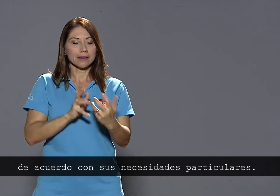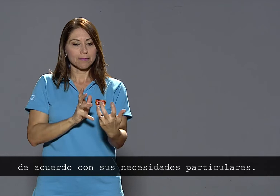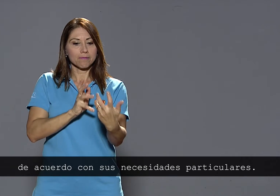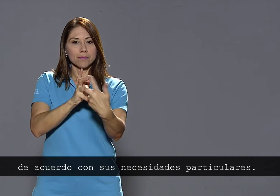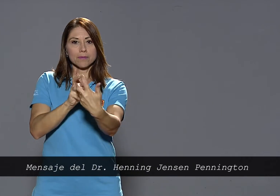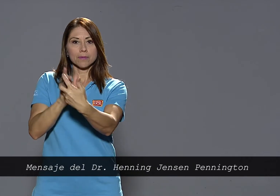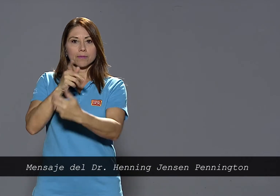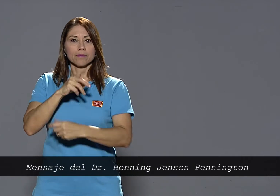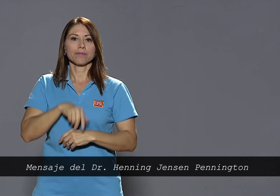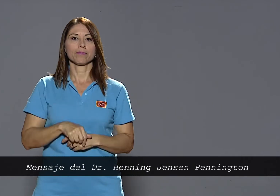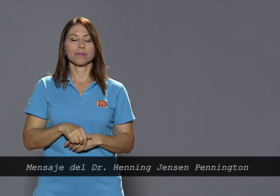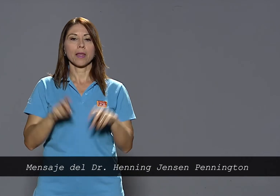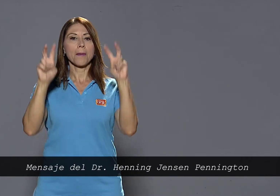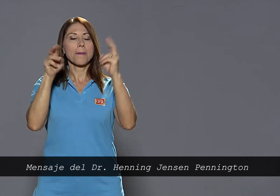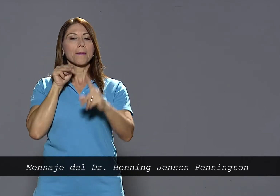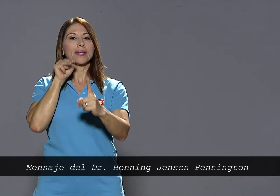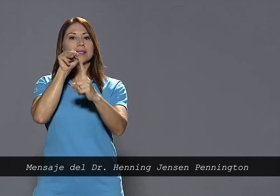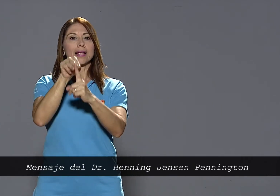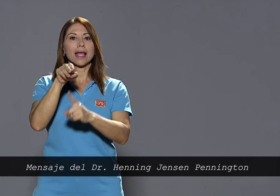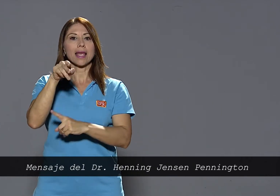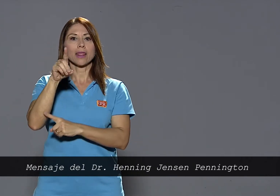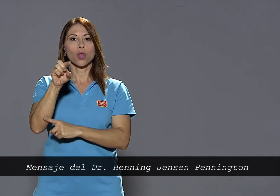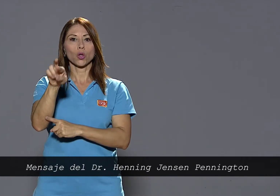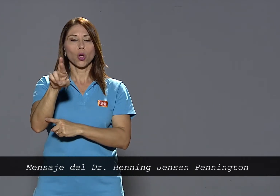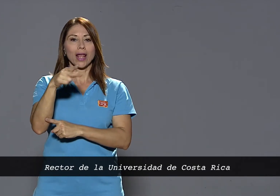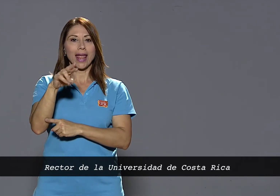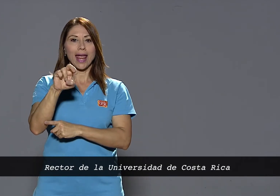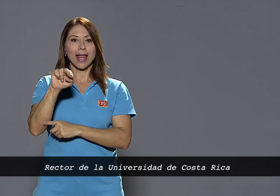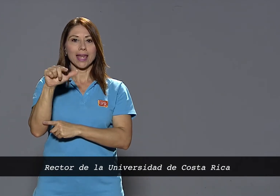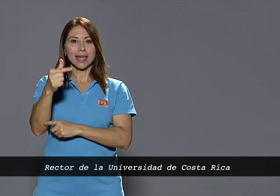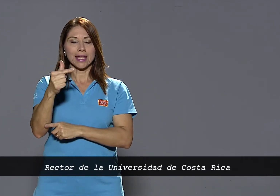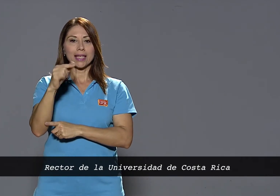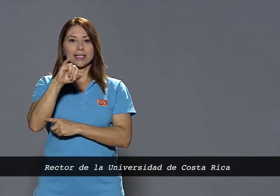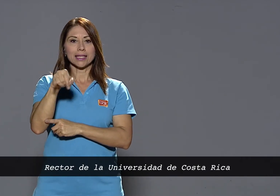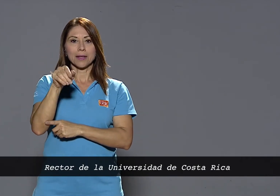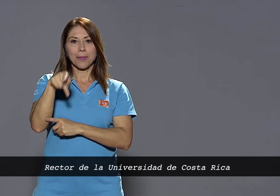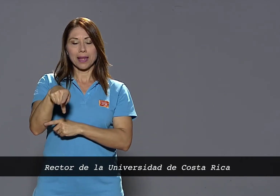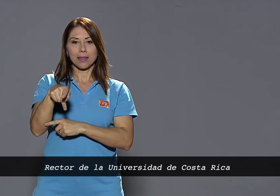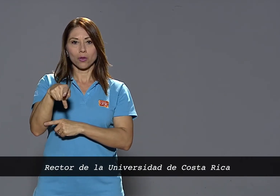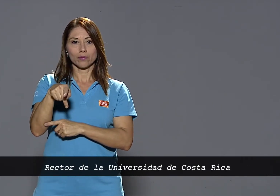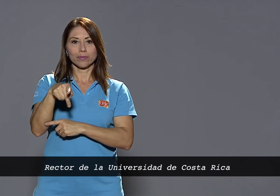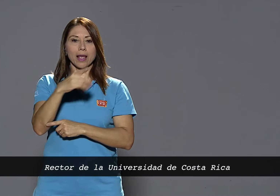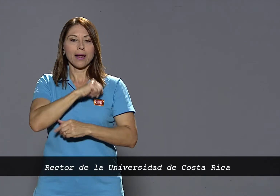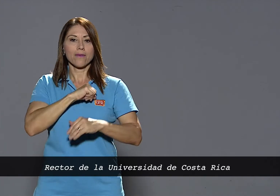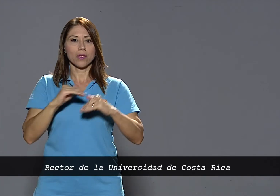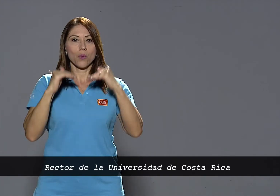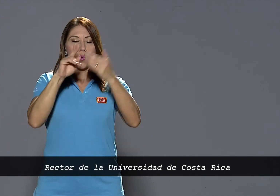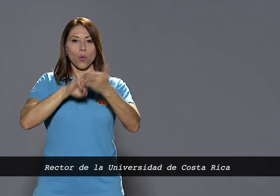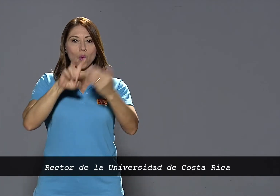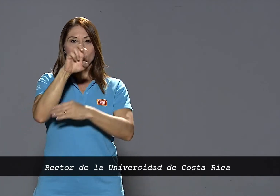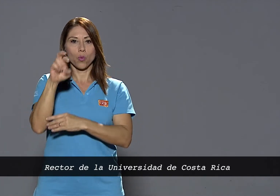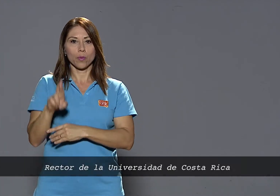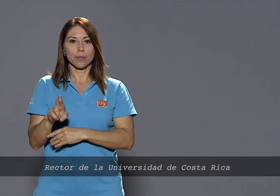particulares. Mensaje del Dr. Henning Jensen Pennington, rector de la Universidad de Costa Rica.